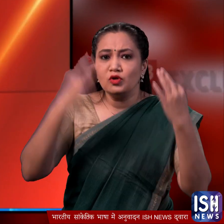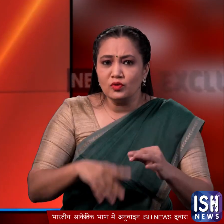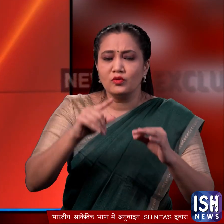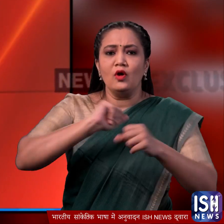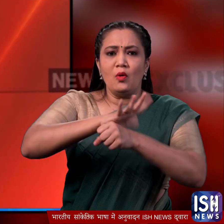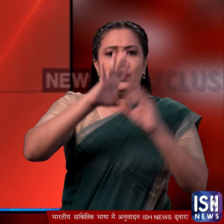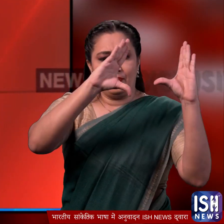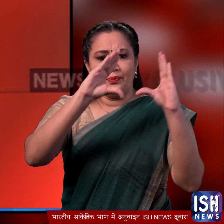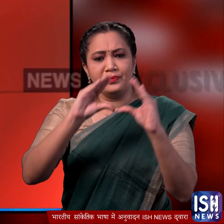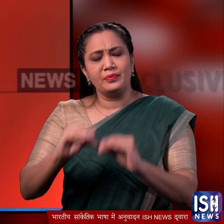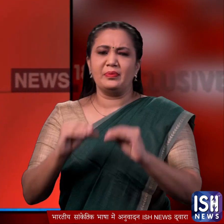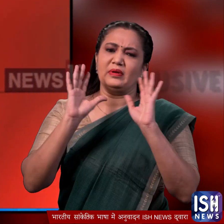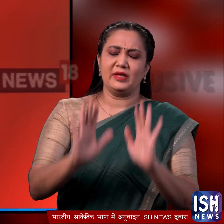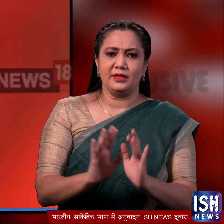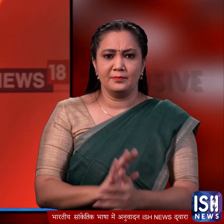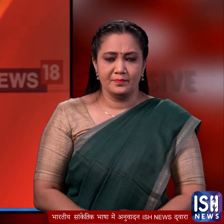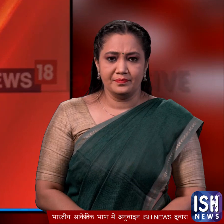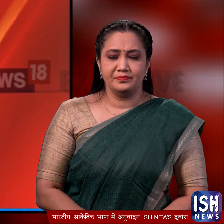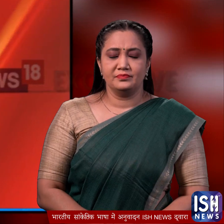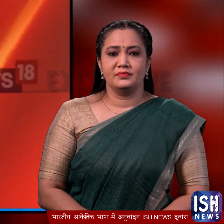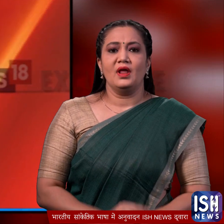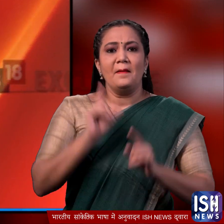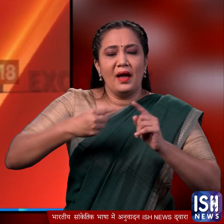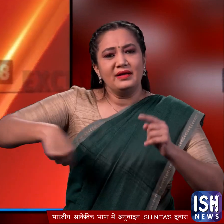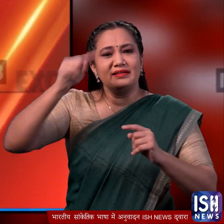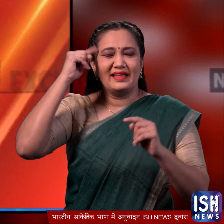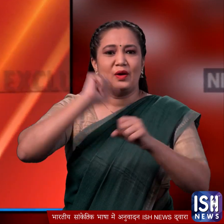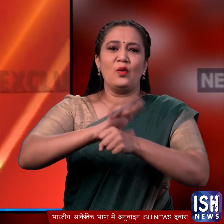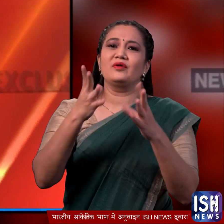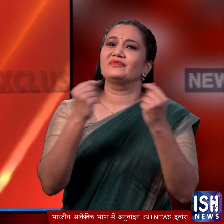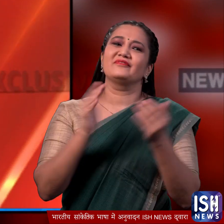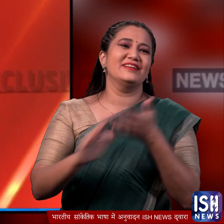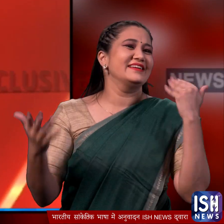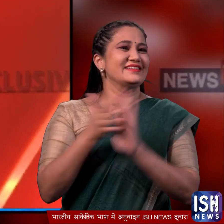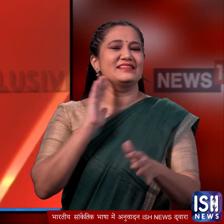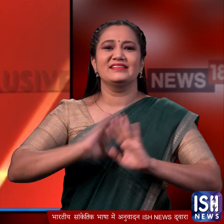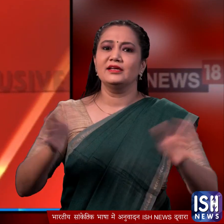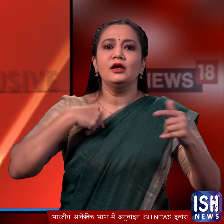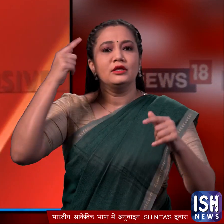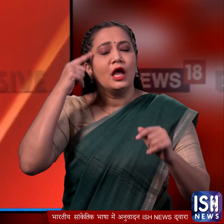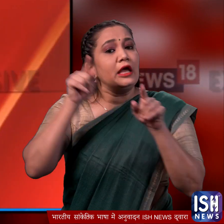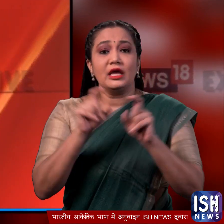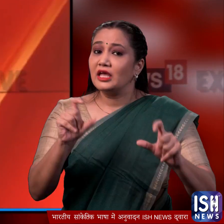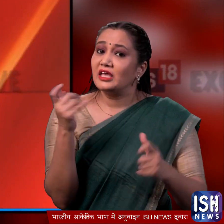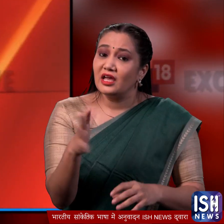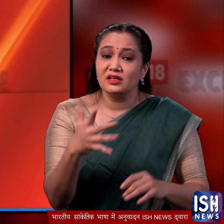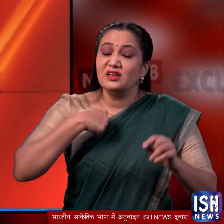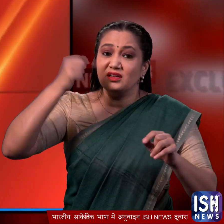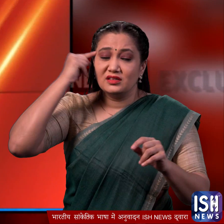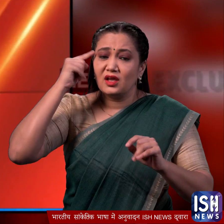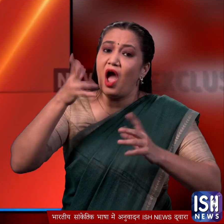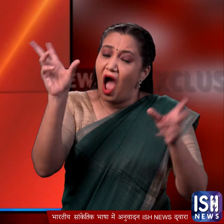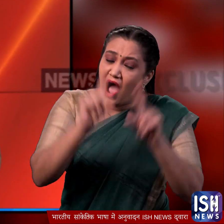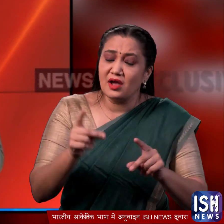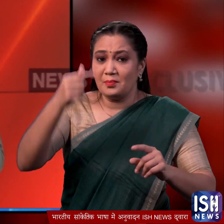मरीजों की संख्या दहाई में है, लेकिन हम लोगों ने मान लिया है कि महामारी खत्म हो गई। हमारी यही लापरवाही से भरी सोच